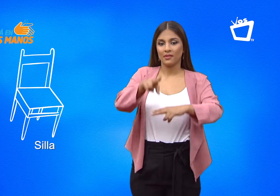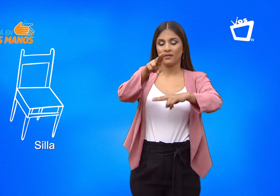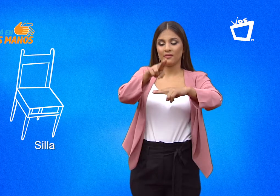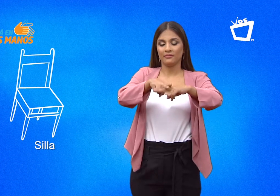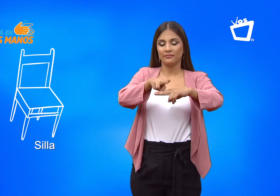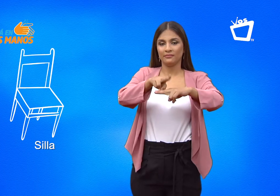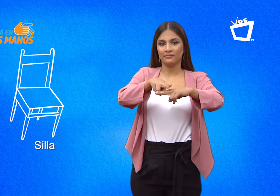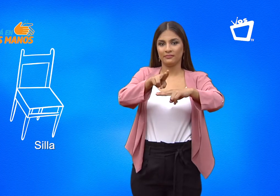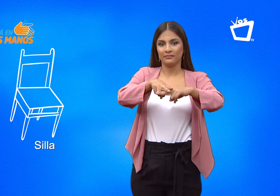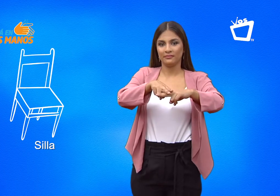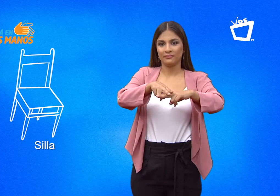Silla.